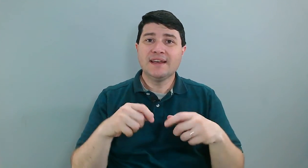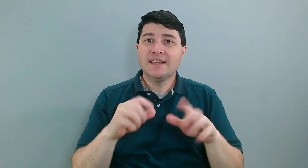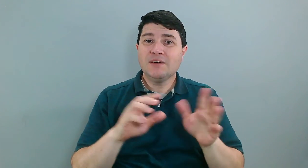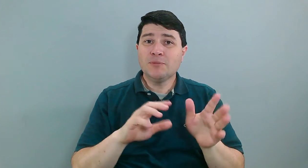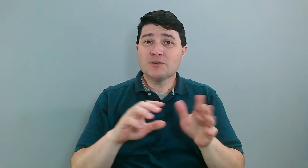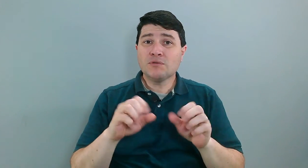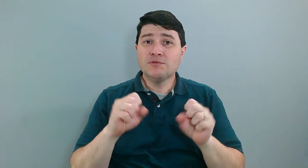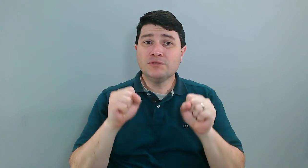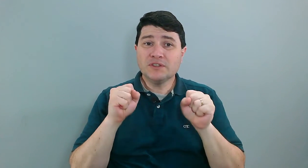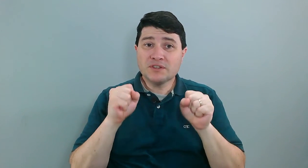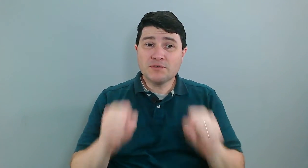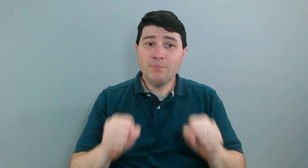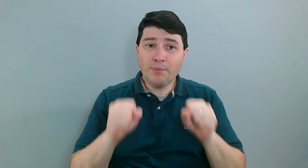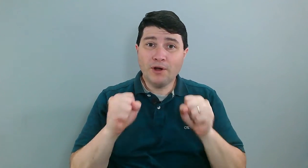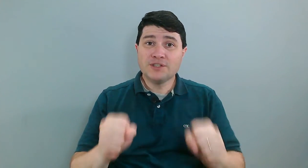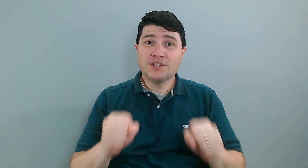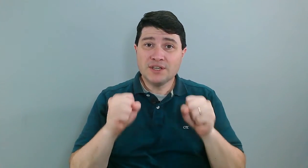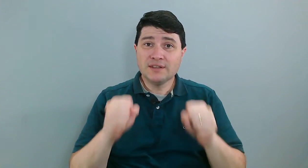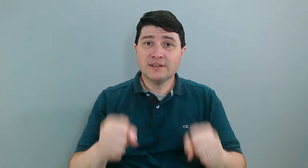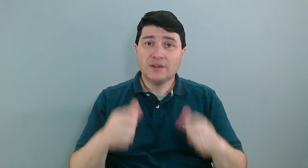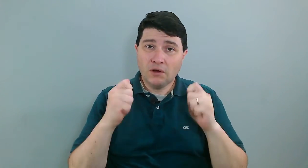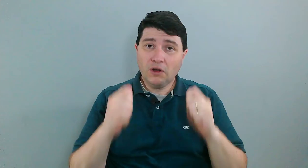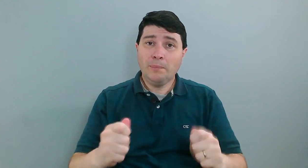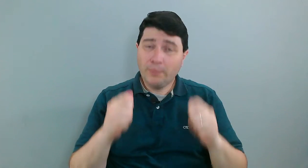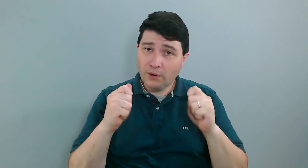E o pessoal confunde isso com pode. Ó, pode.